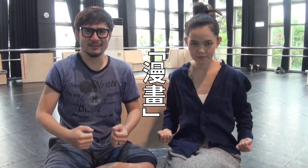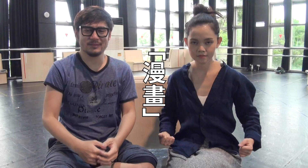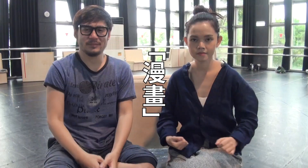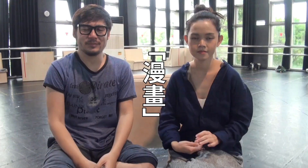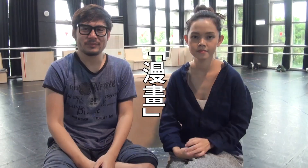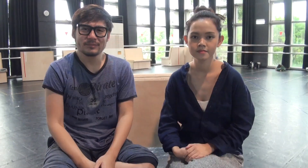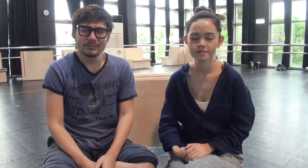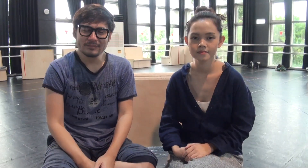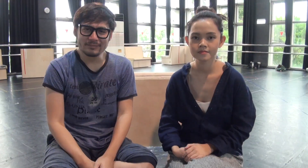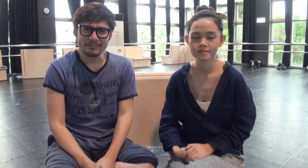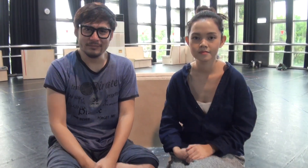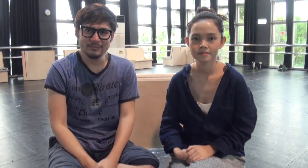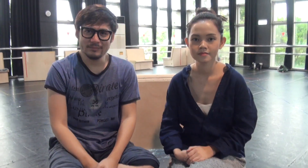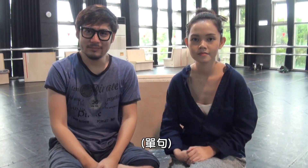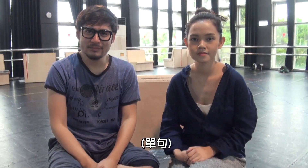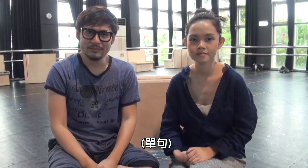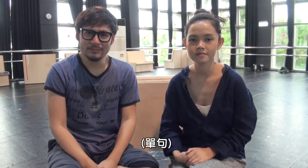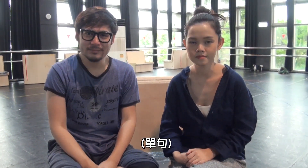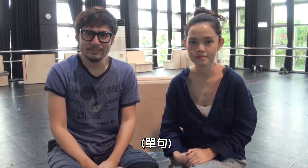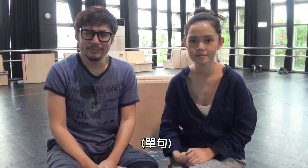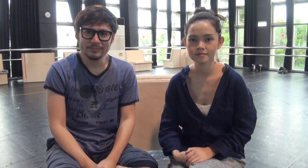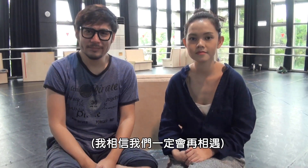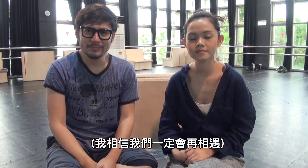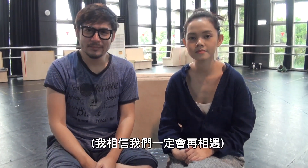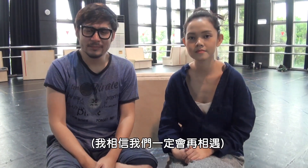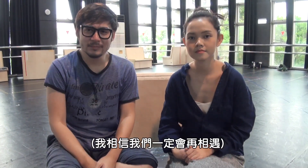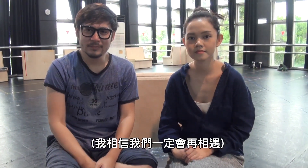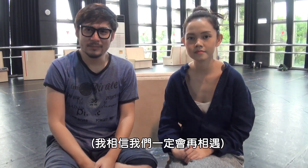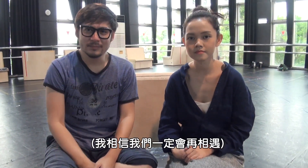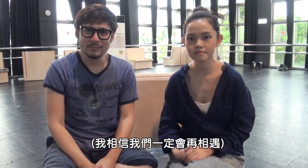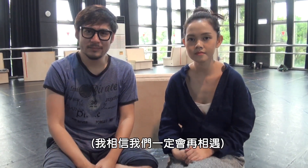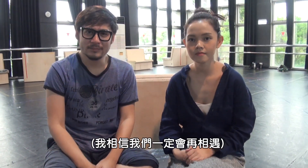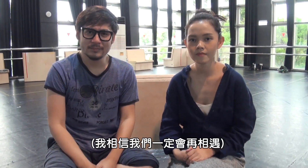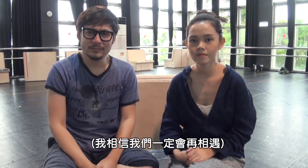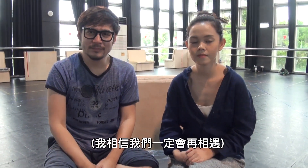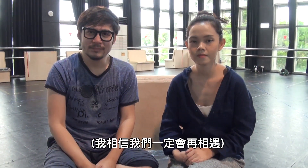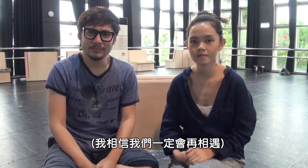OK， 好，单句。我相信我们一定会再相遇。